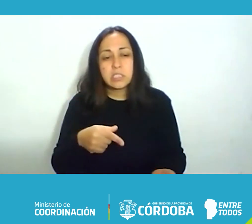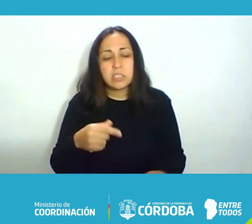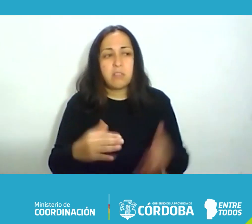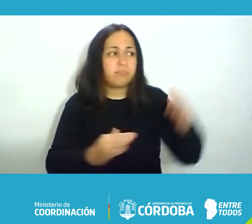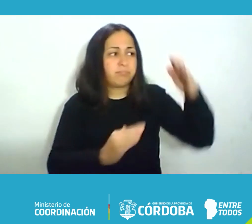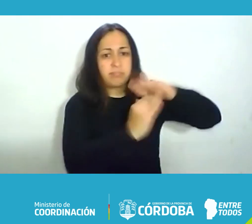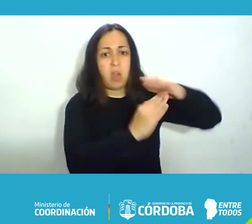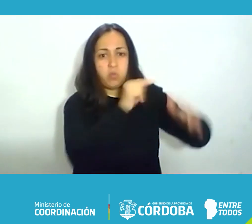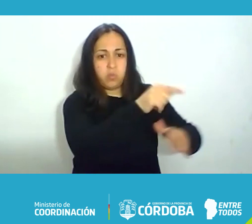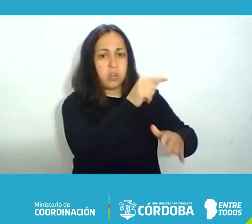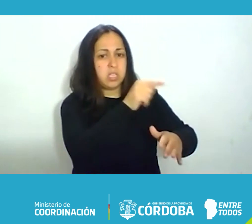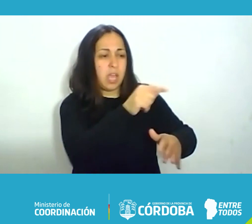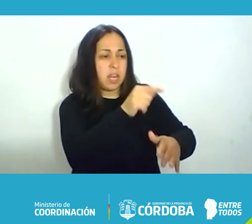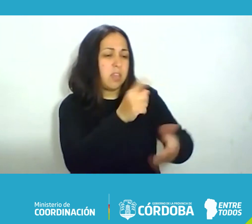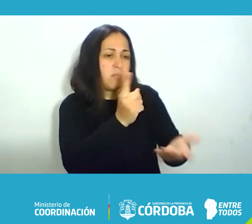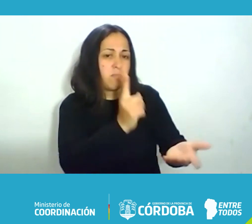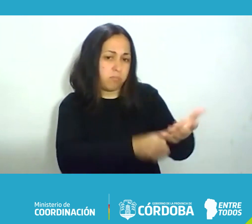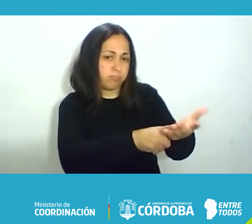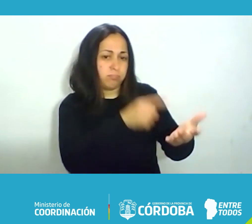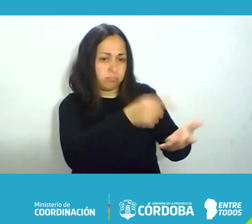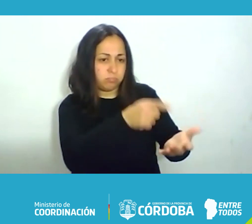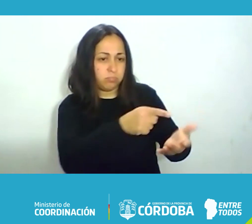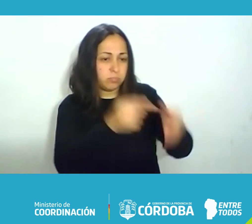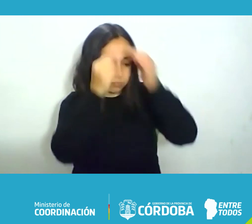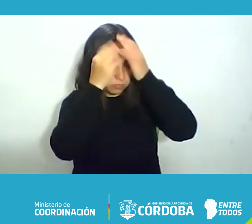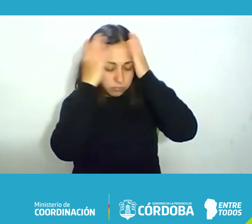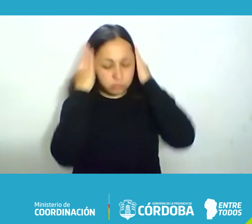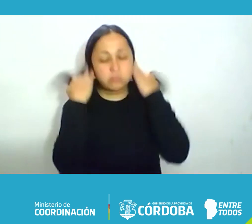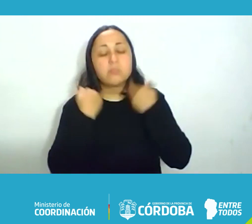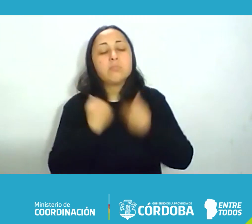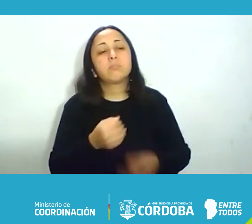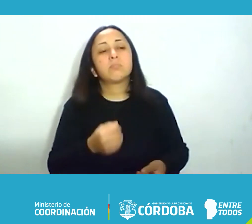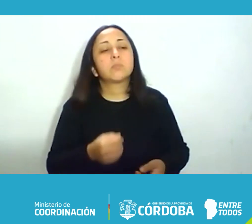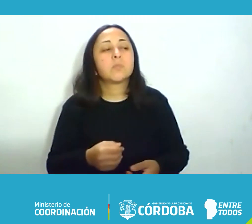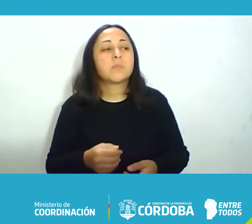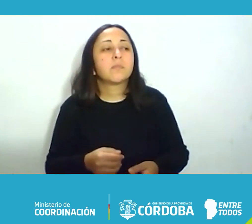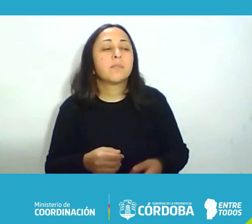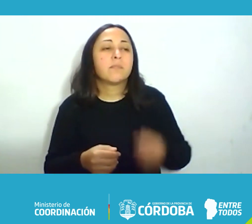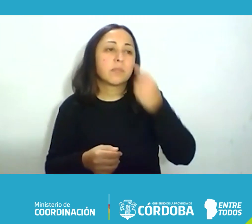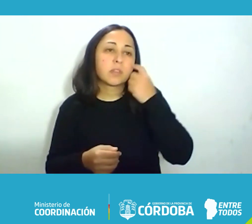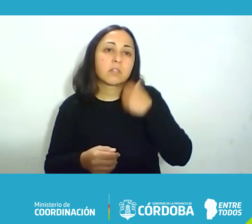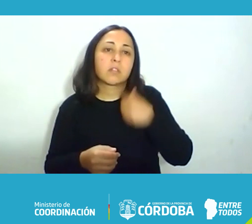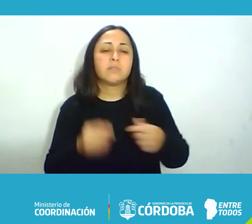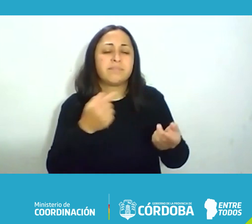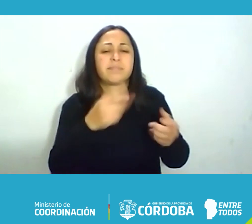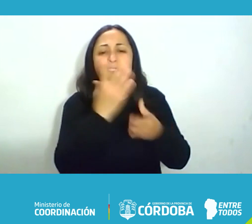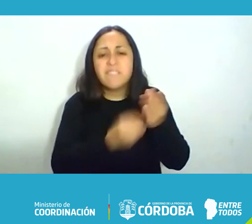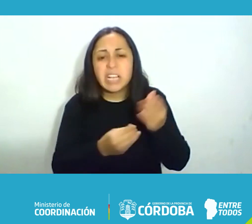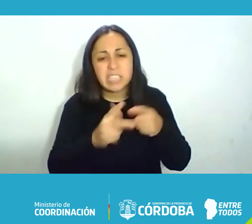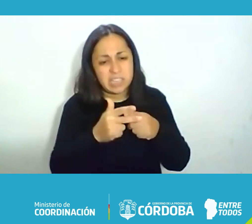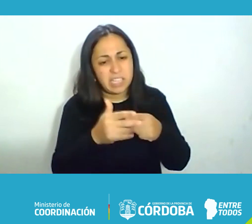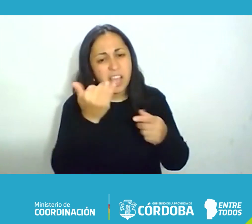demuestra el autoritarismo del gobierno de Córdoba en connivencia con la legislatura provincial. Expresa que el EIA está plagado de errores técnicos